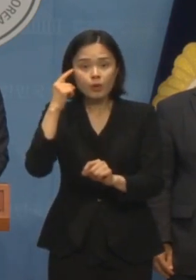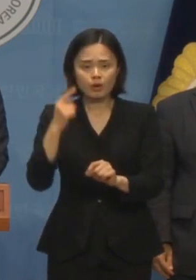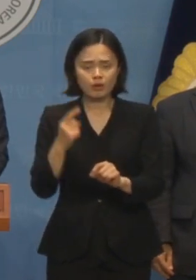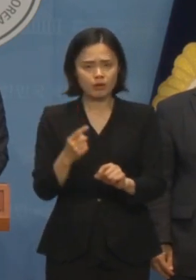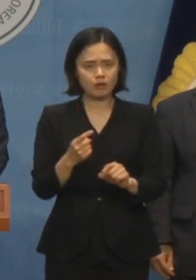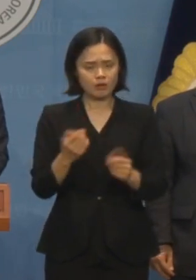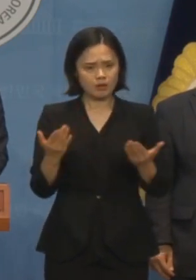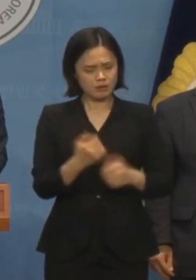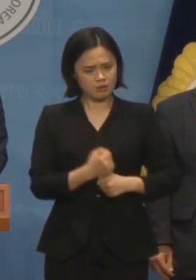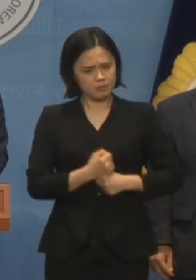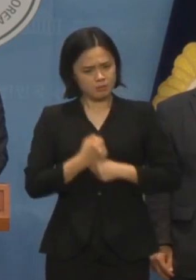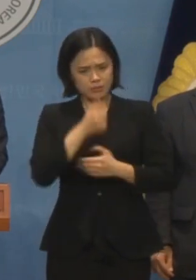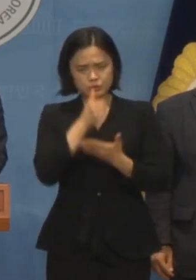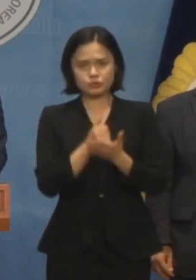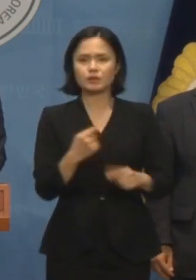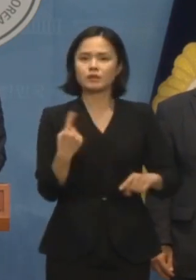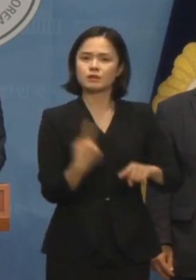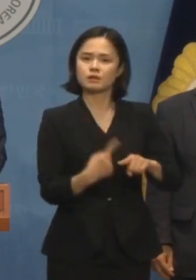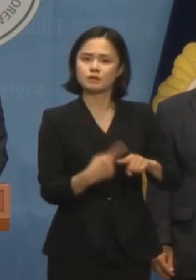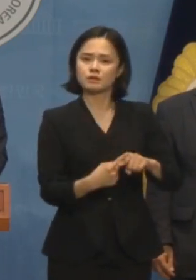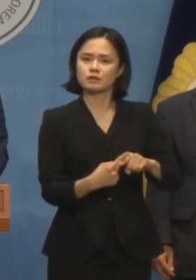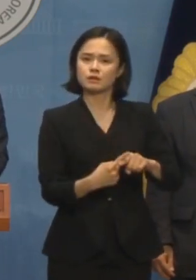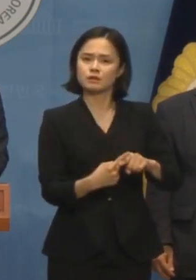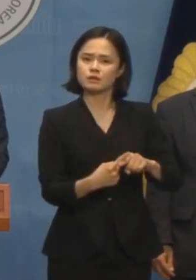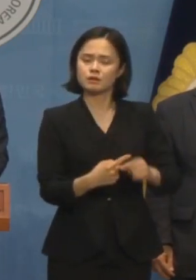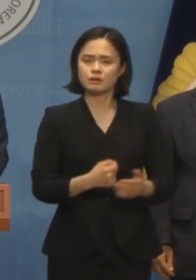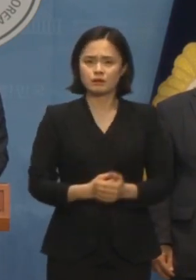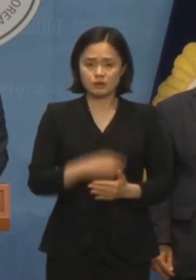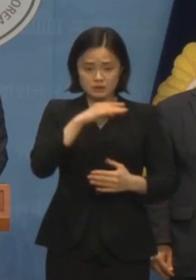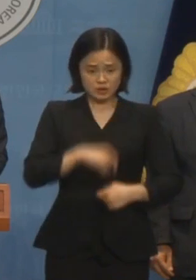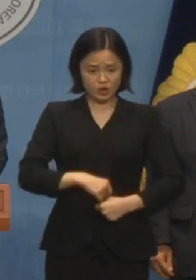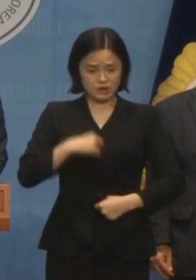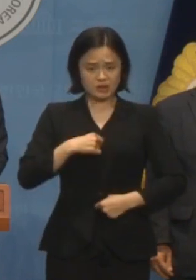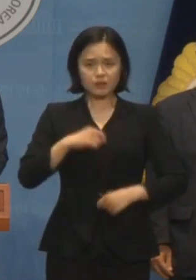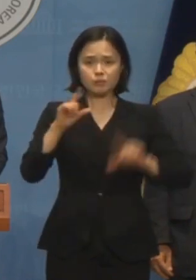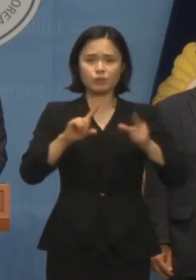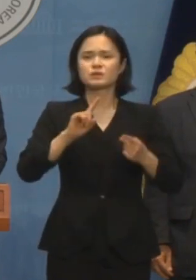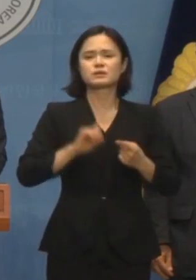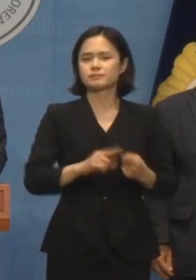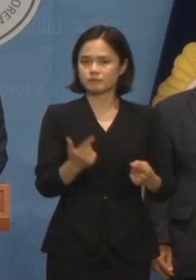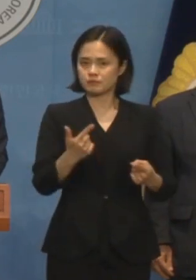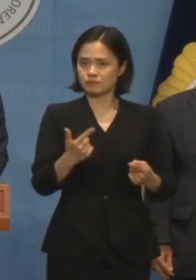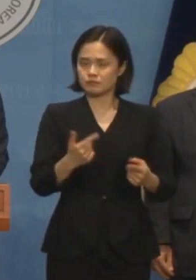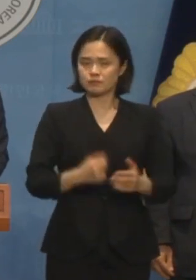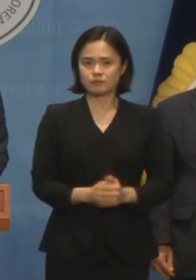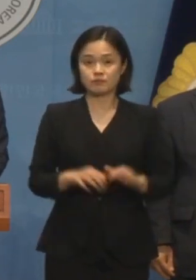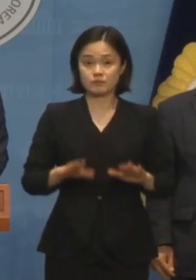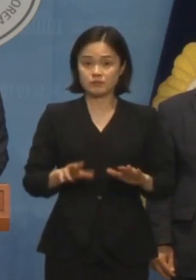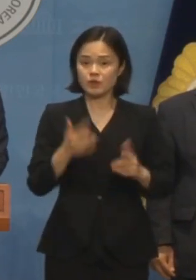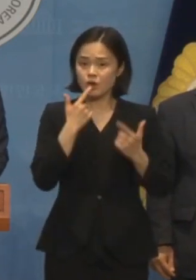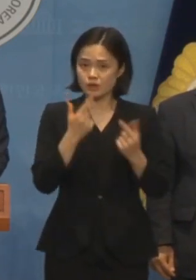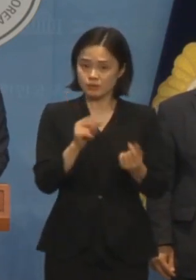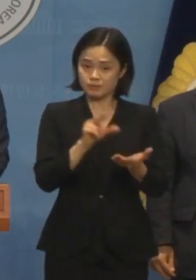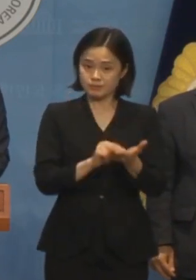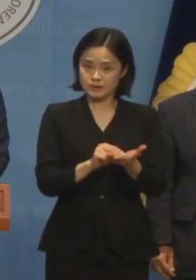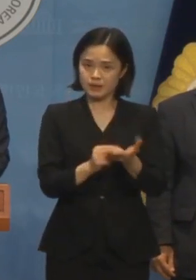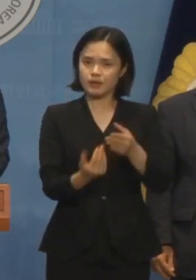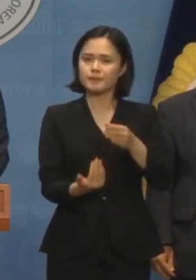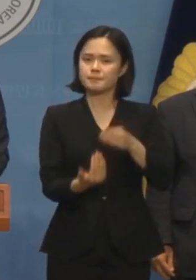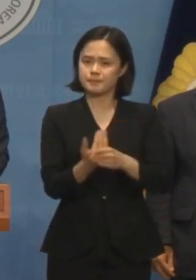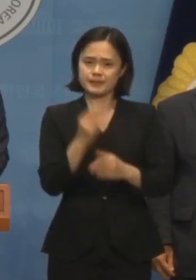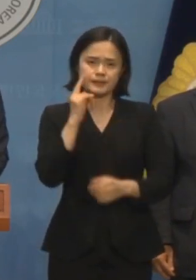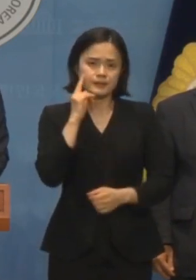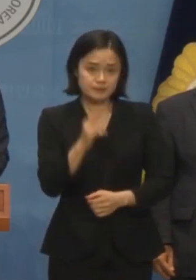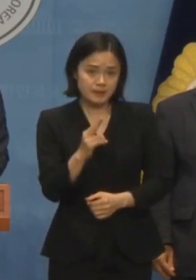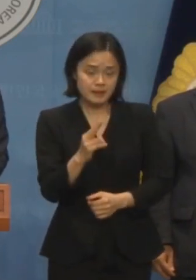직무유기입니다. 지연된 정의는 정의가 아닙니다. 이처럼 사안이 중대하고 사실관계가 명확한